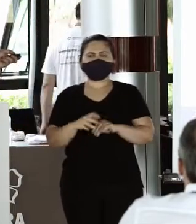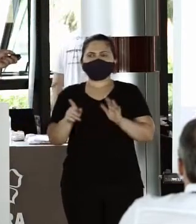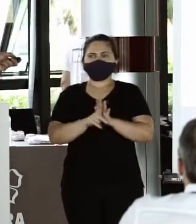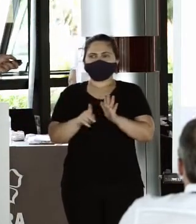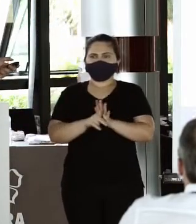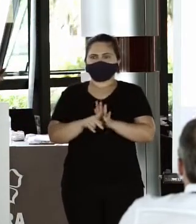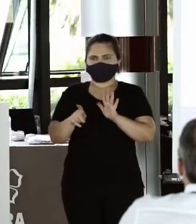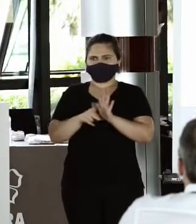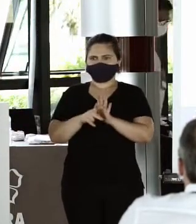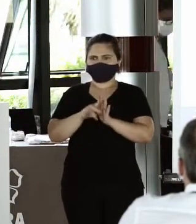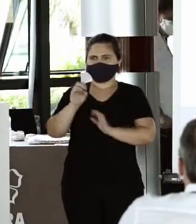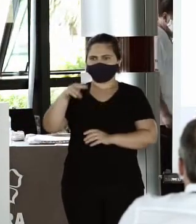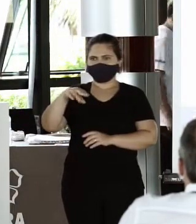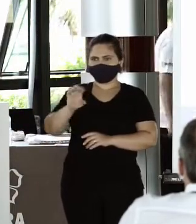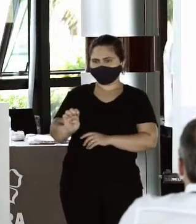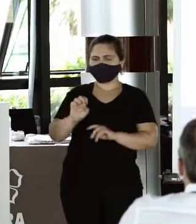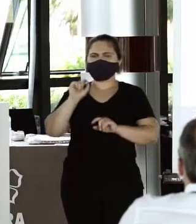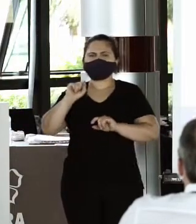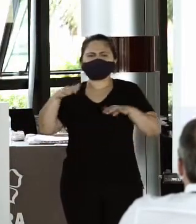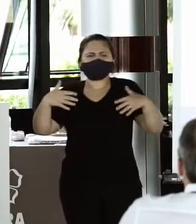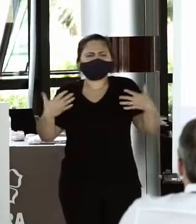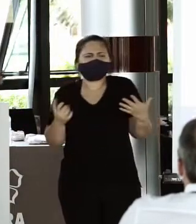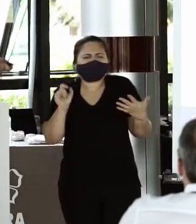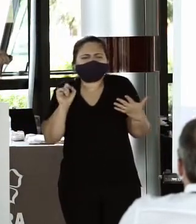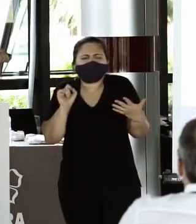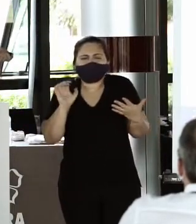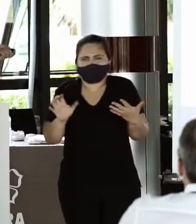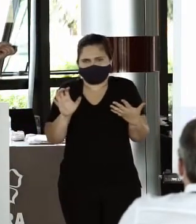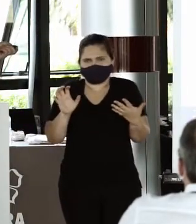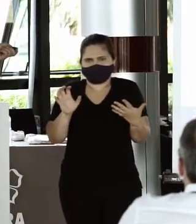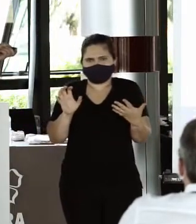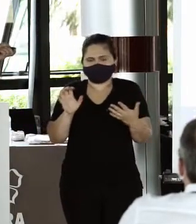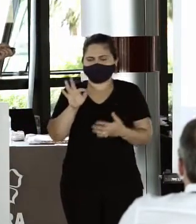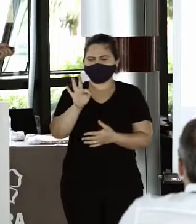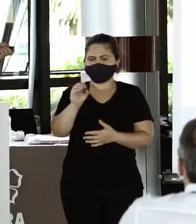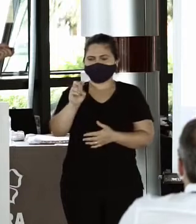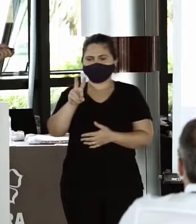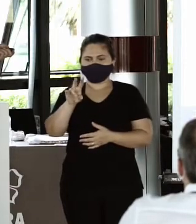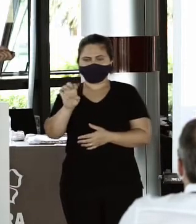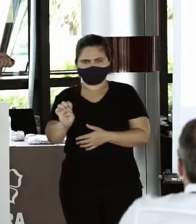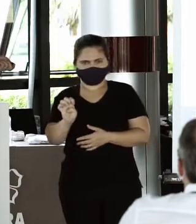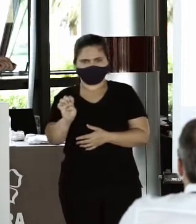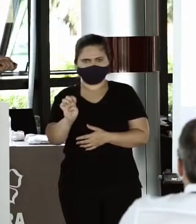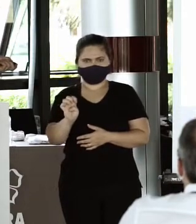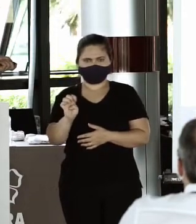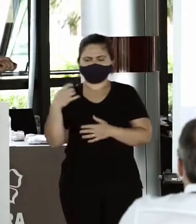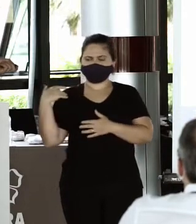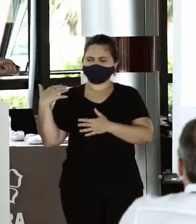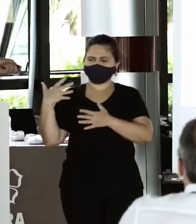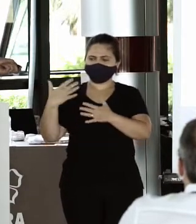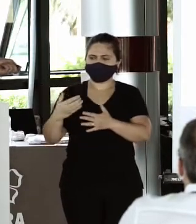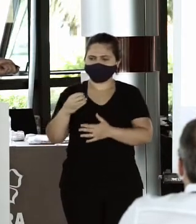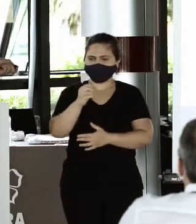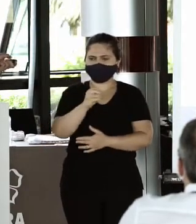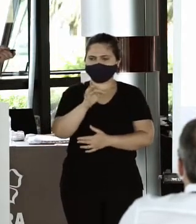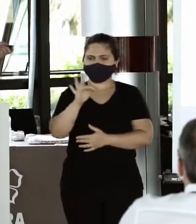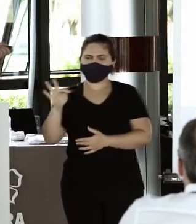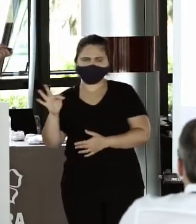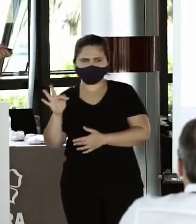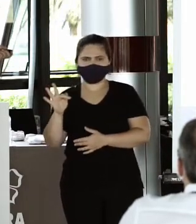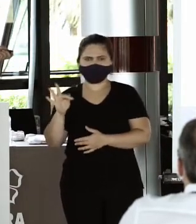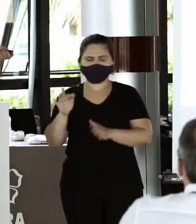de FOV e IFOV. O que é isso? Pessoal, FOV tá, vem de Field of View,